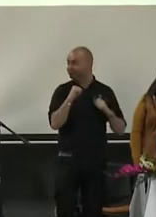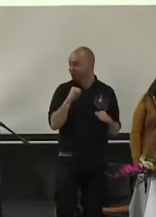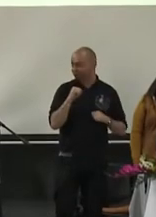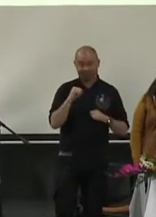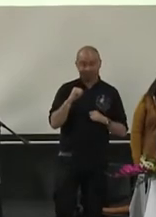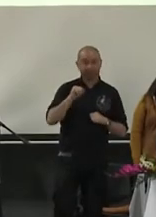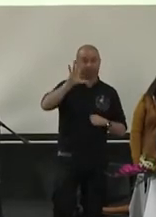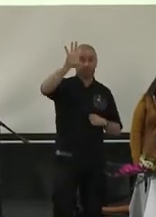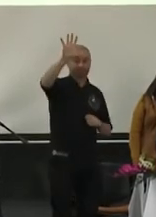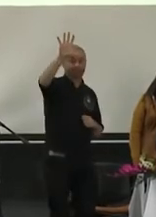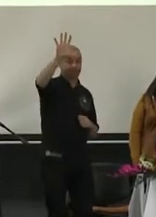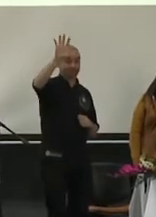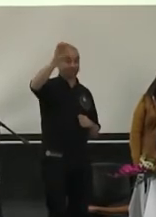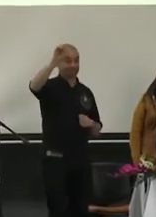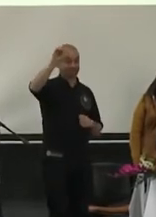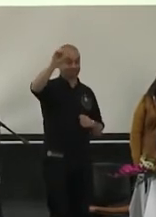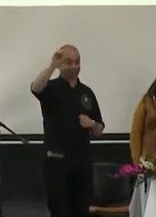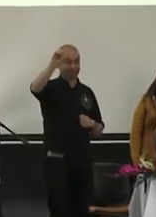copien